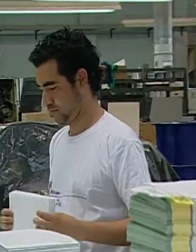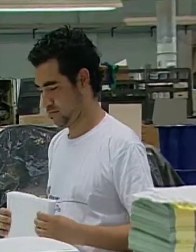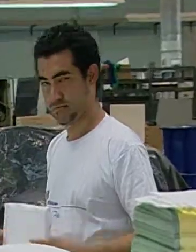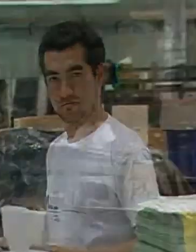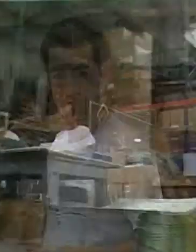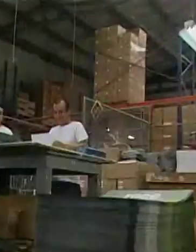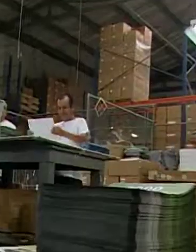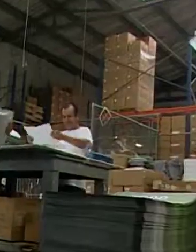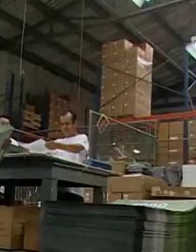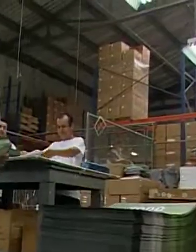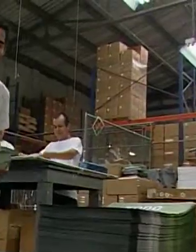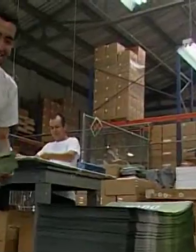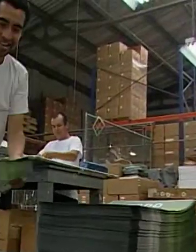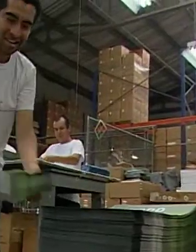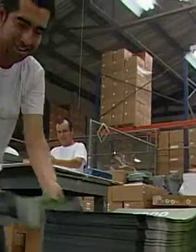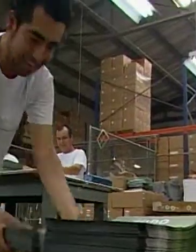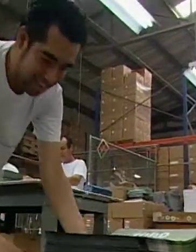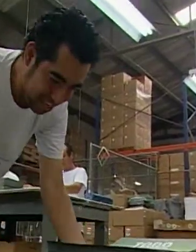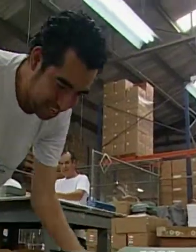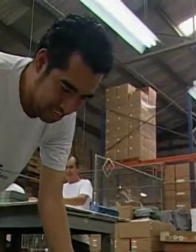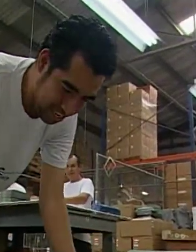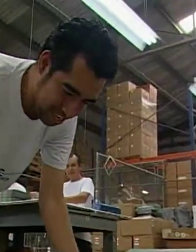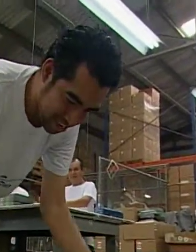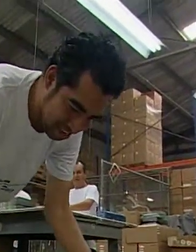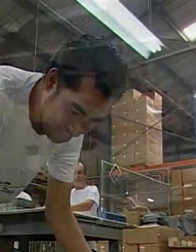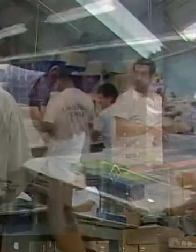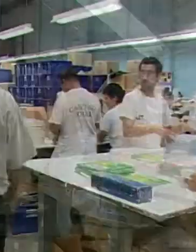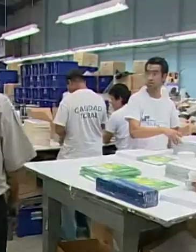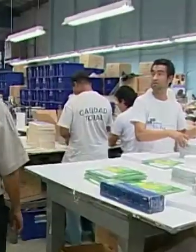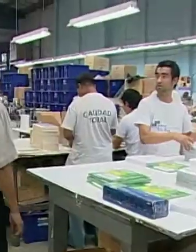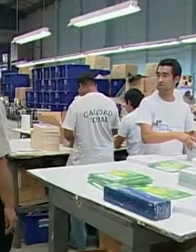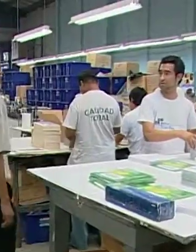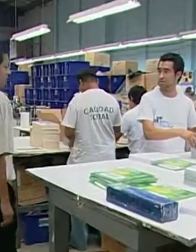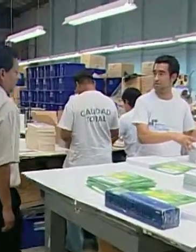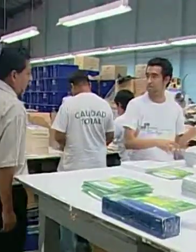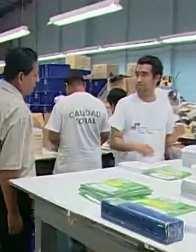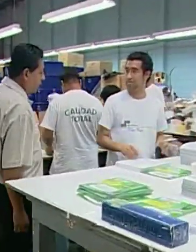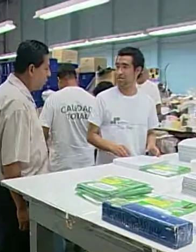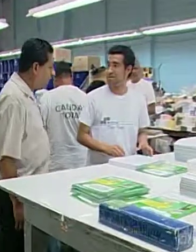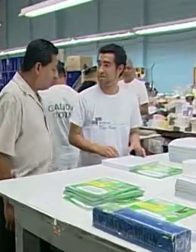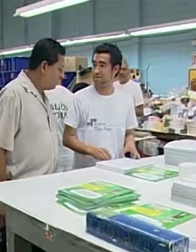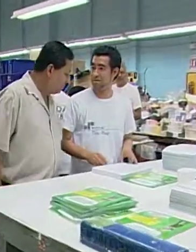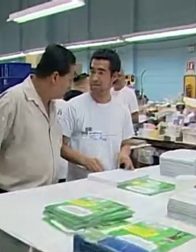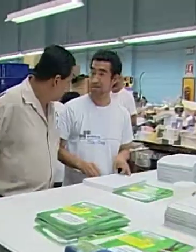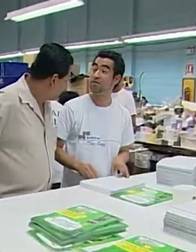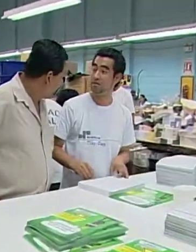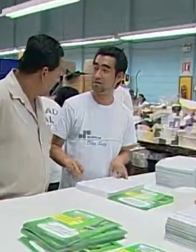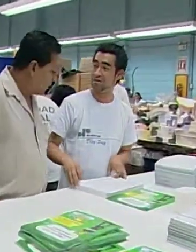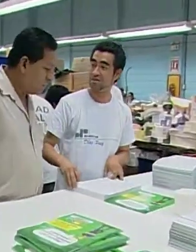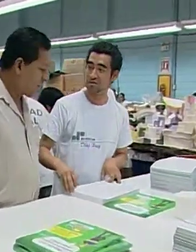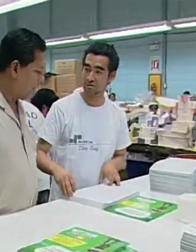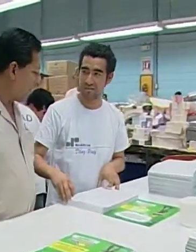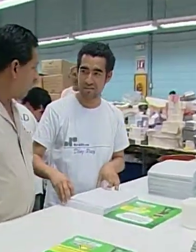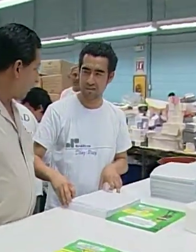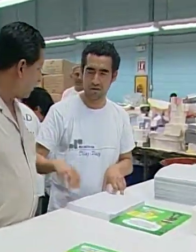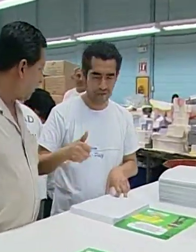tienen que hacer y entiende a la perfección. Y aquí, digamos, lo que es revisado, contado y empacado, lo puede realizar en